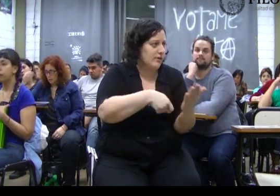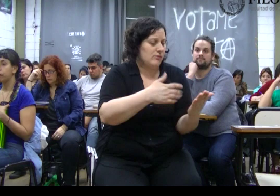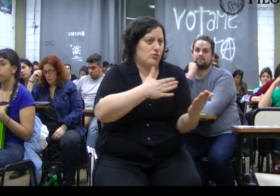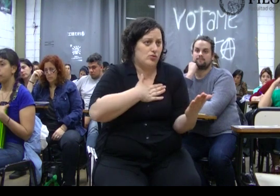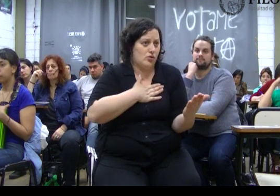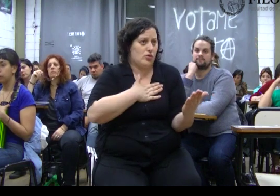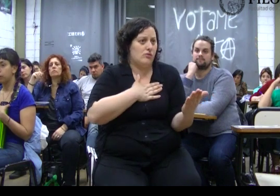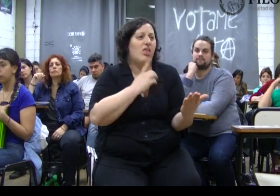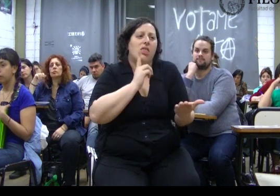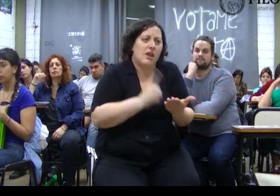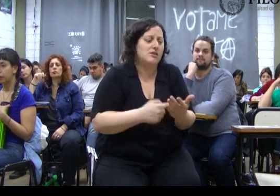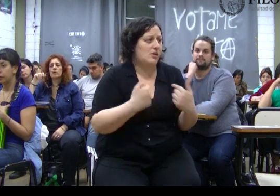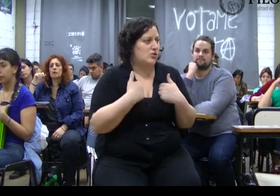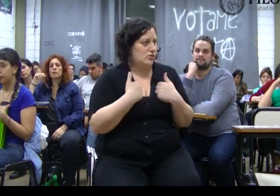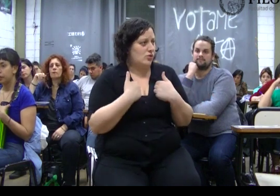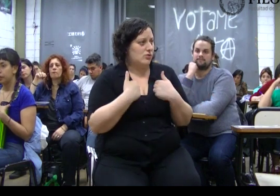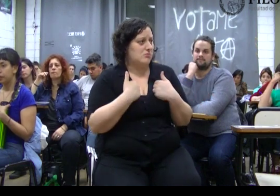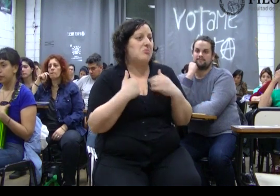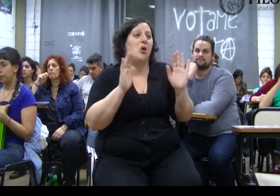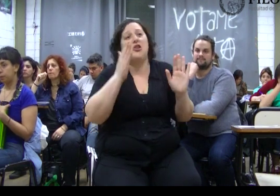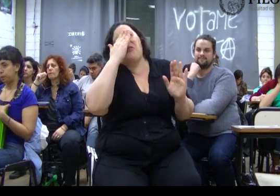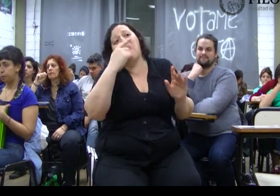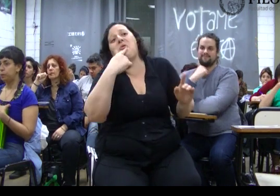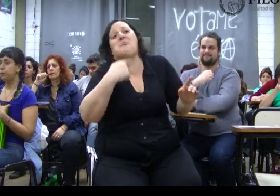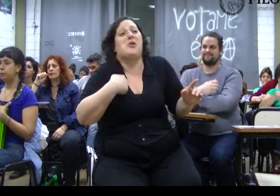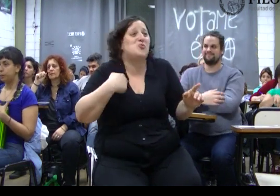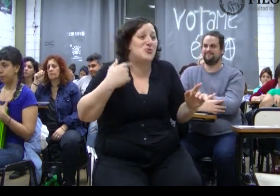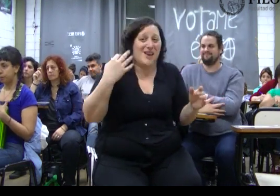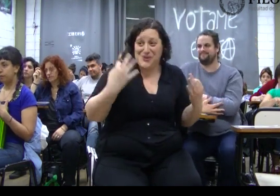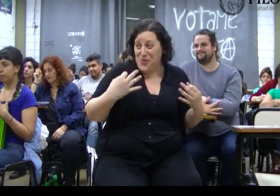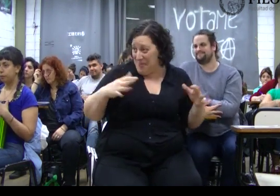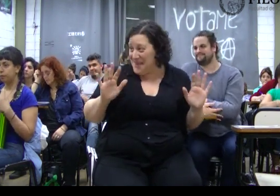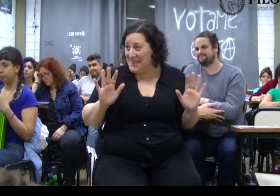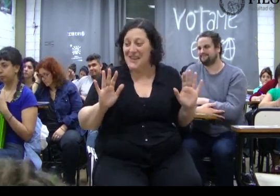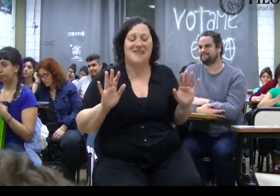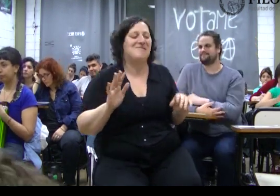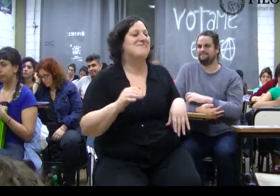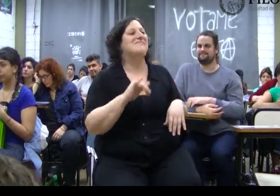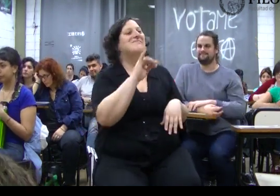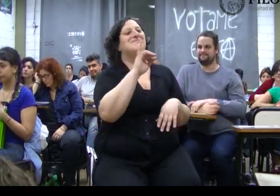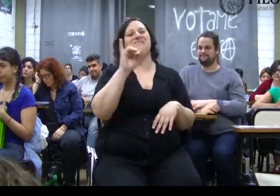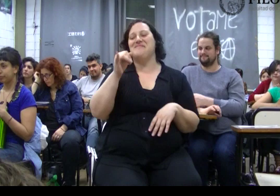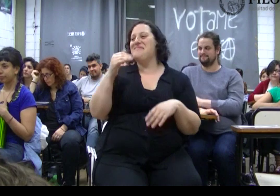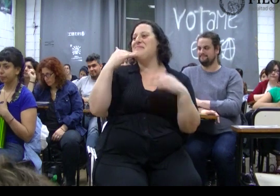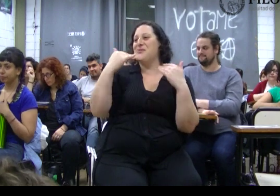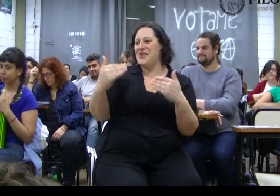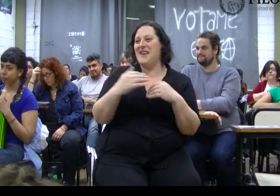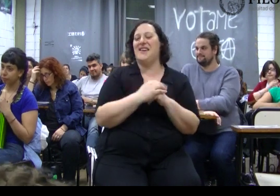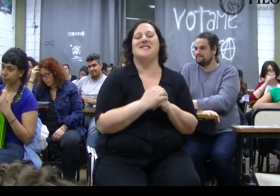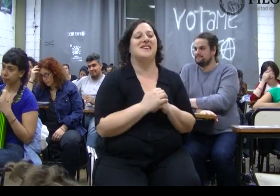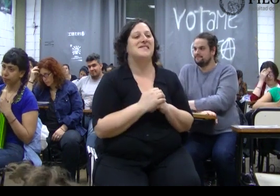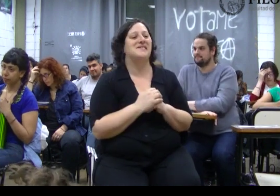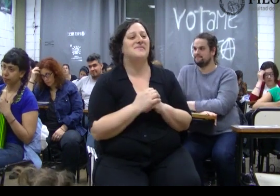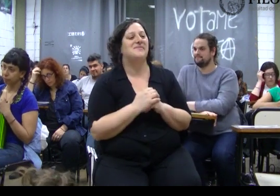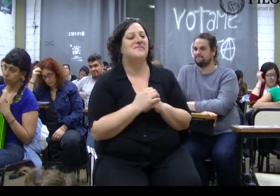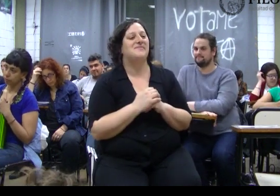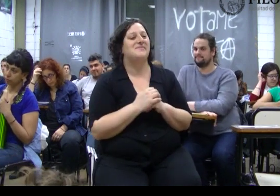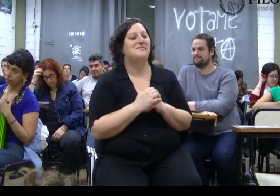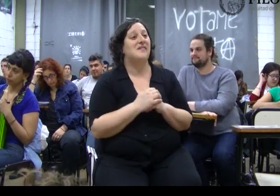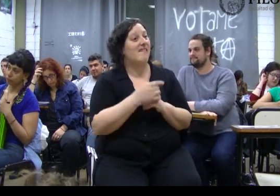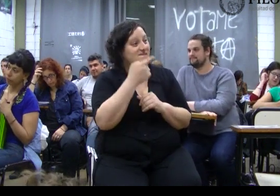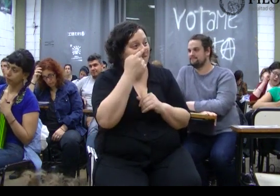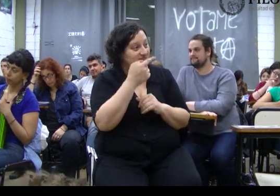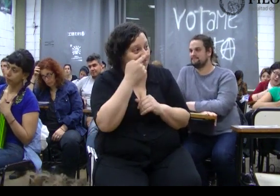propias elecciones. Bueno, después vendrán las preguntas. Muchas gracias. Bueno, muy,